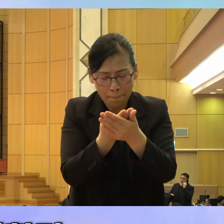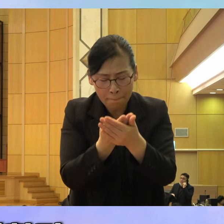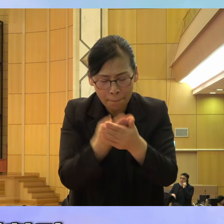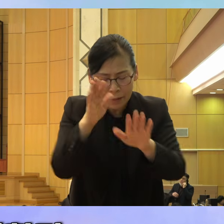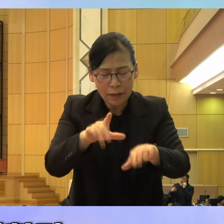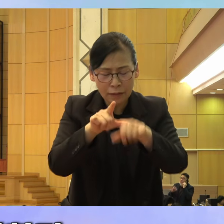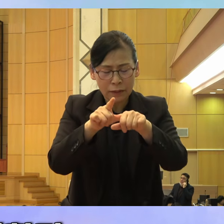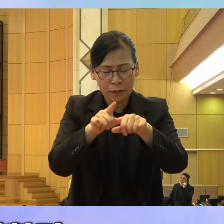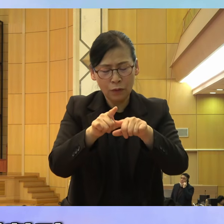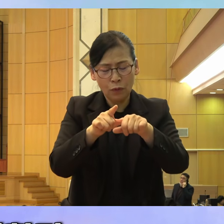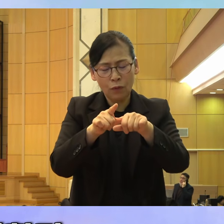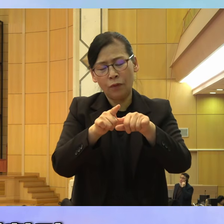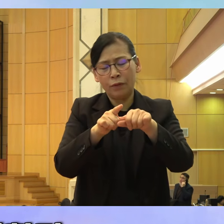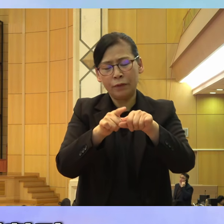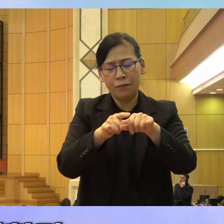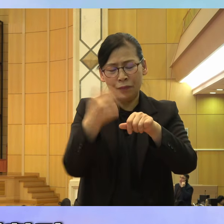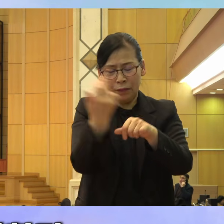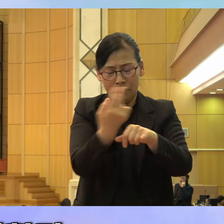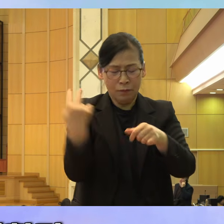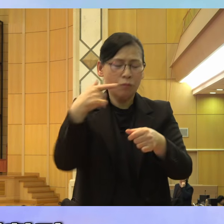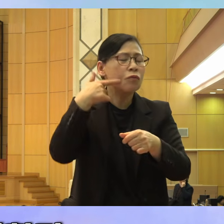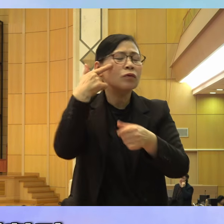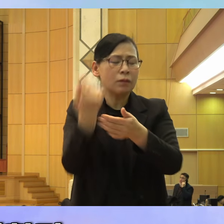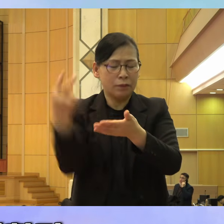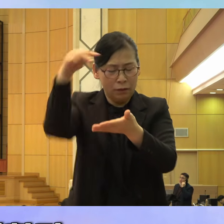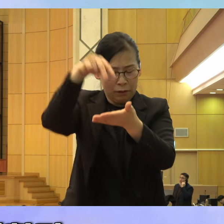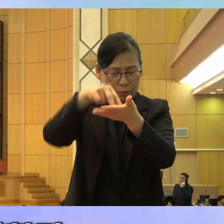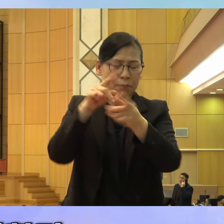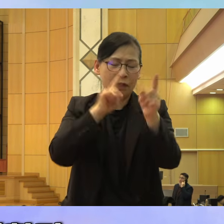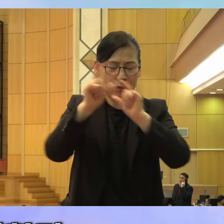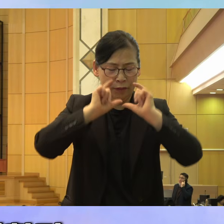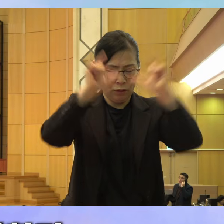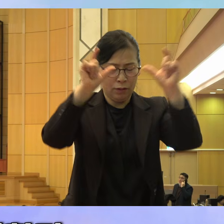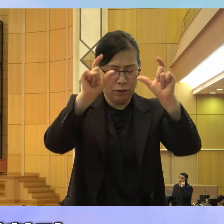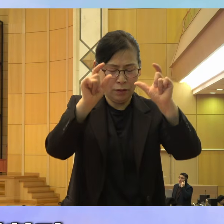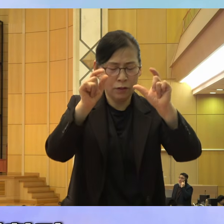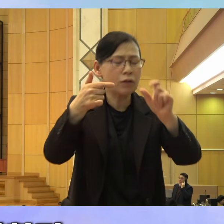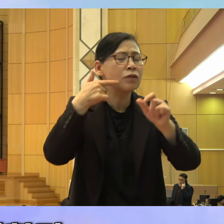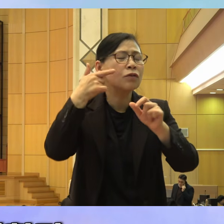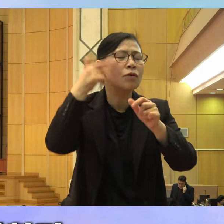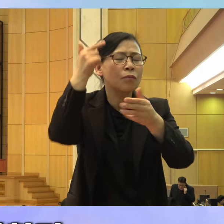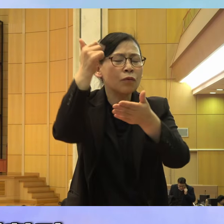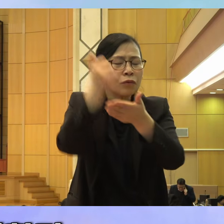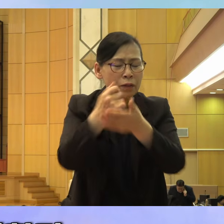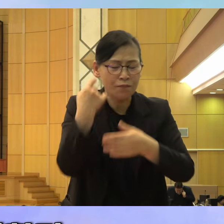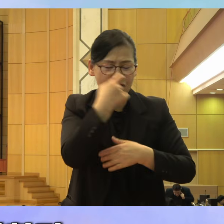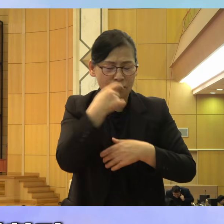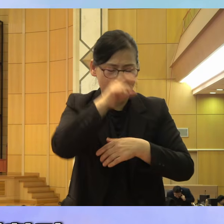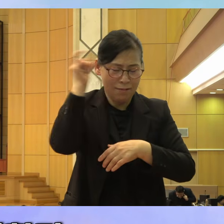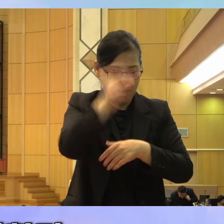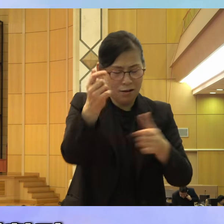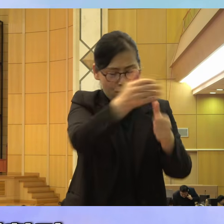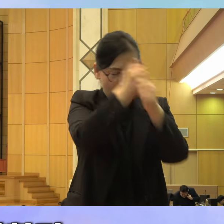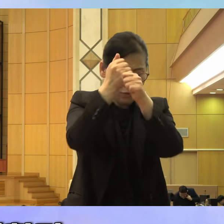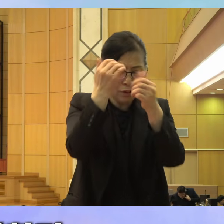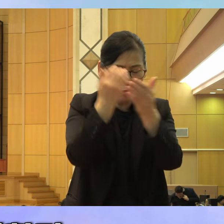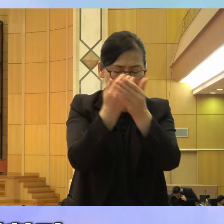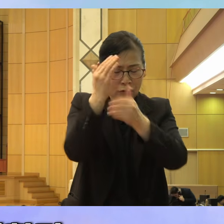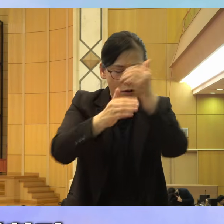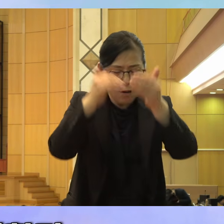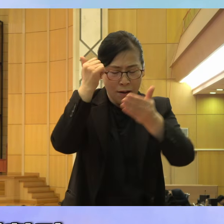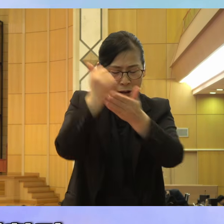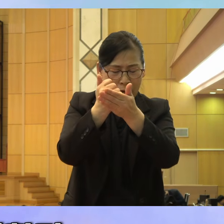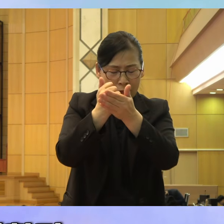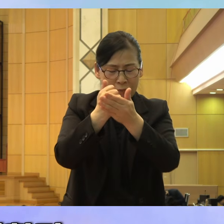이 시간에도 단위에서 말씀을 전하시는 귀하신 목사님, 입술을 주장하셔서